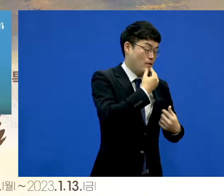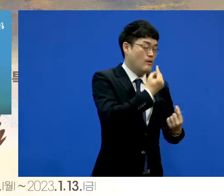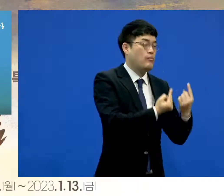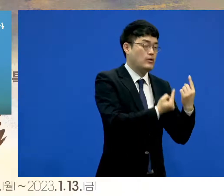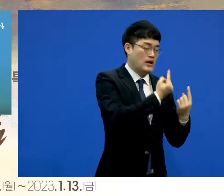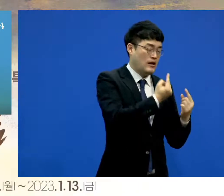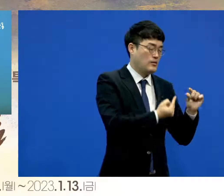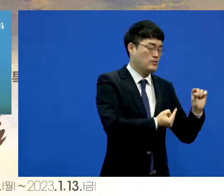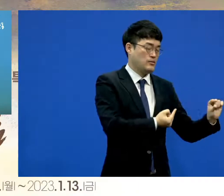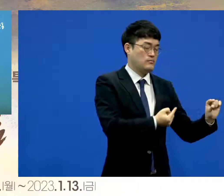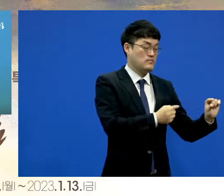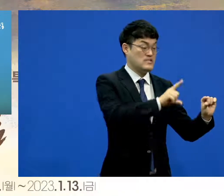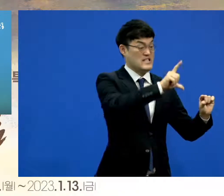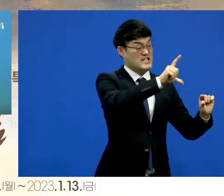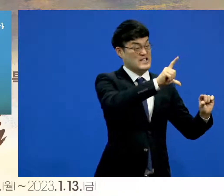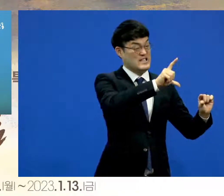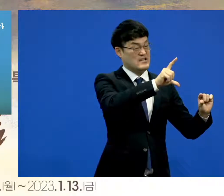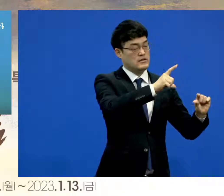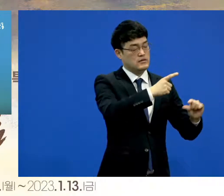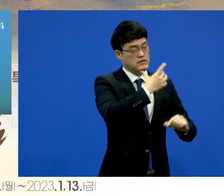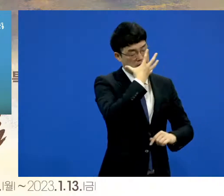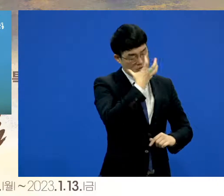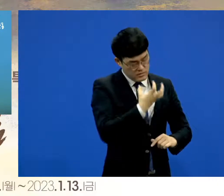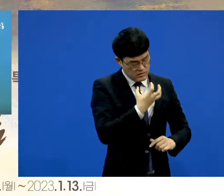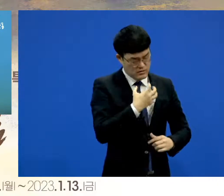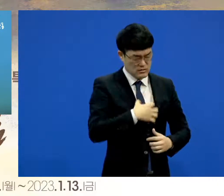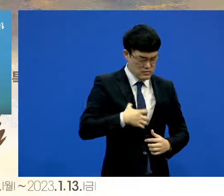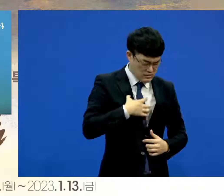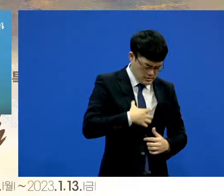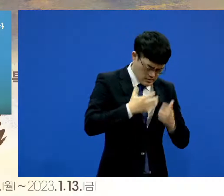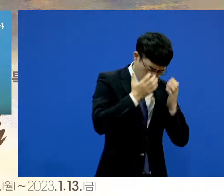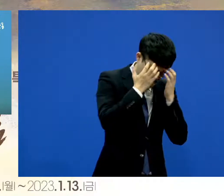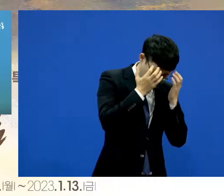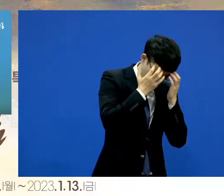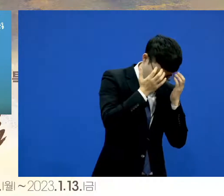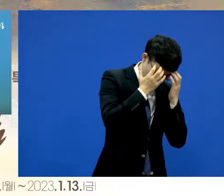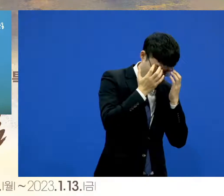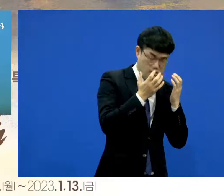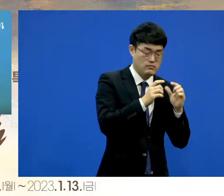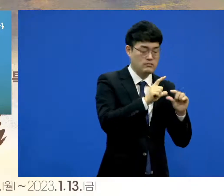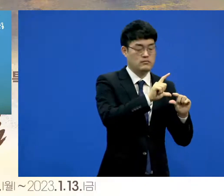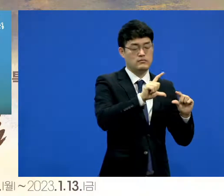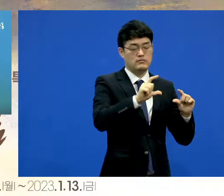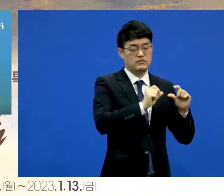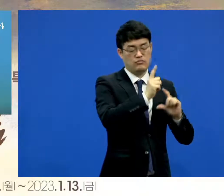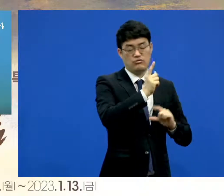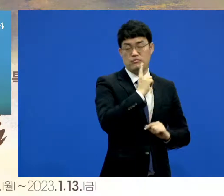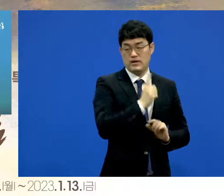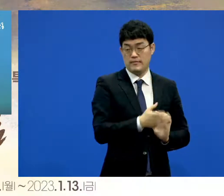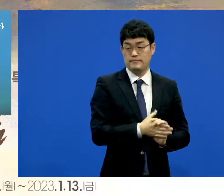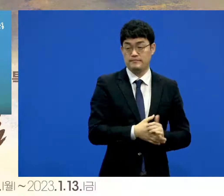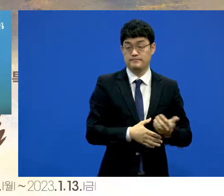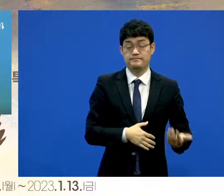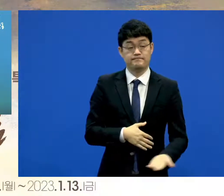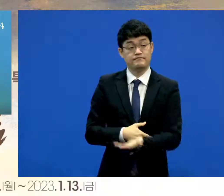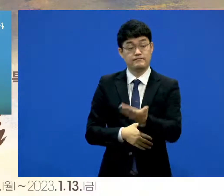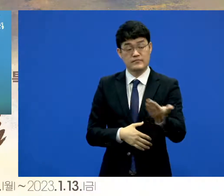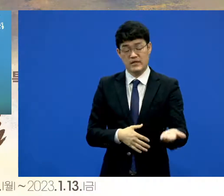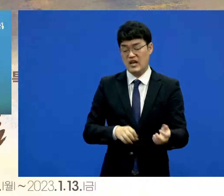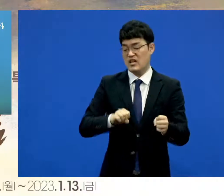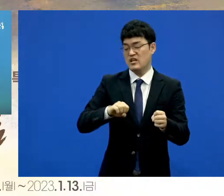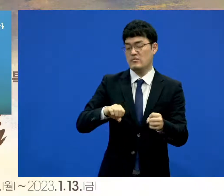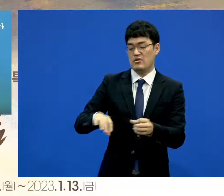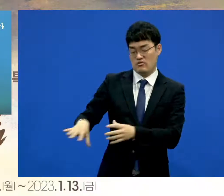살아있는 것 같지만 사실은 실제로 죽은 자. 그래서 잃어버린 자는 죽은 자와 같다는 말, 잃어버렸다는 말은 죽었다는